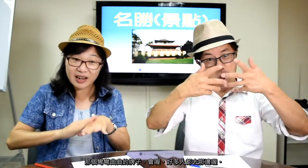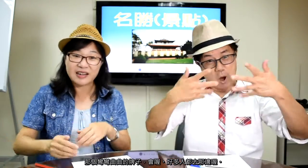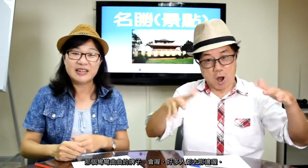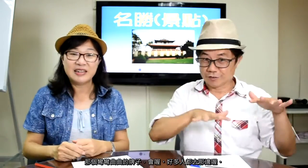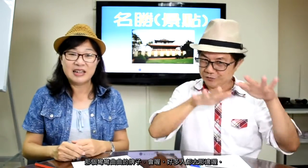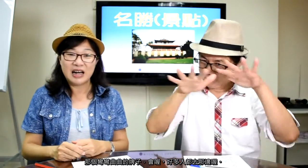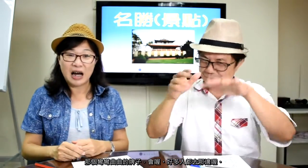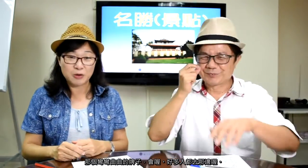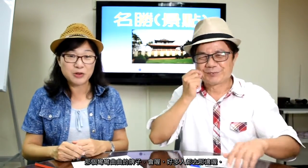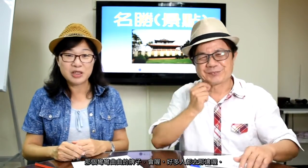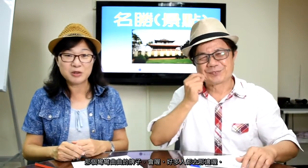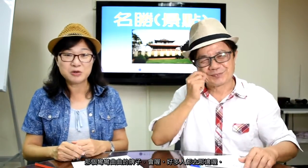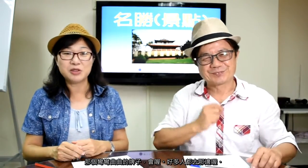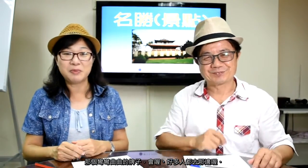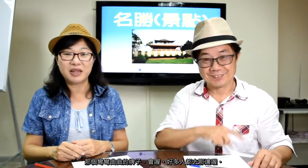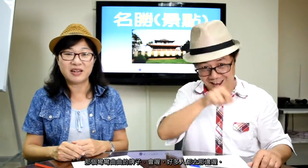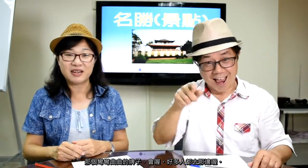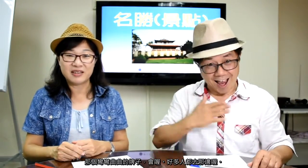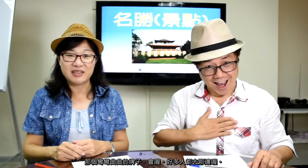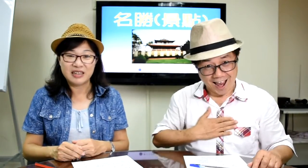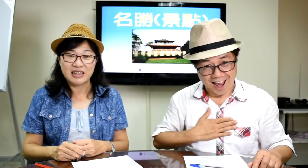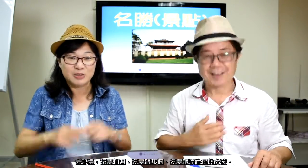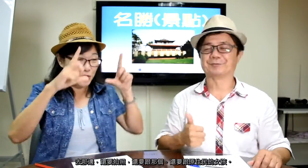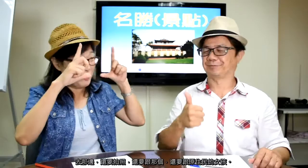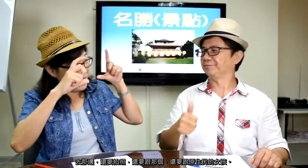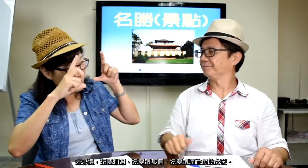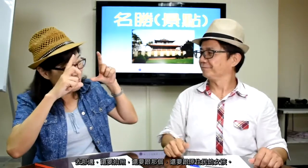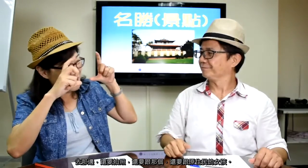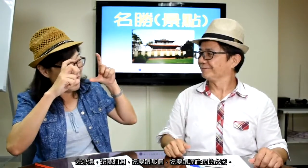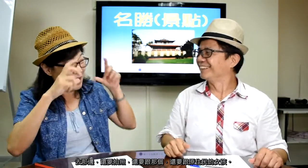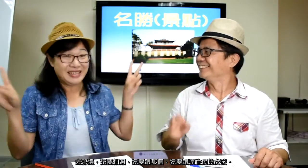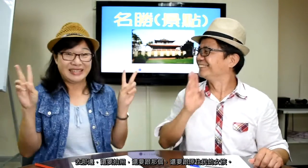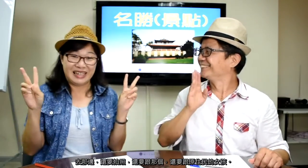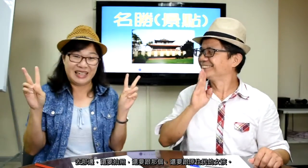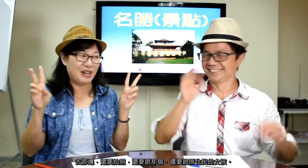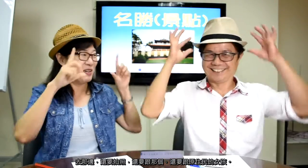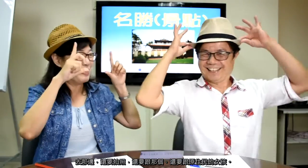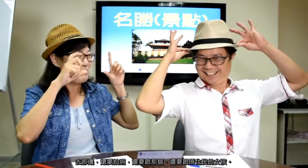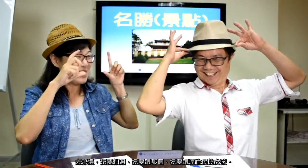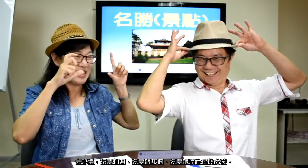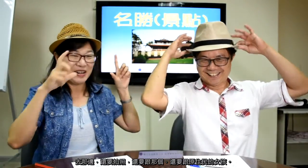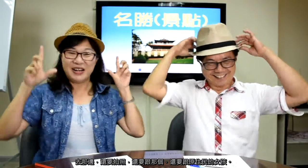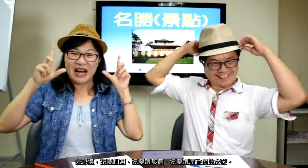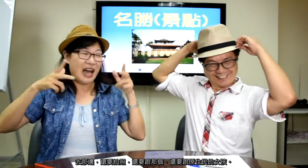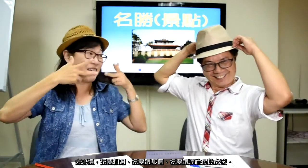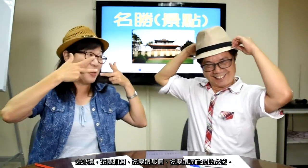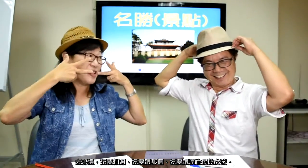哦，好多人都去那边哦，去那边这样，然后拍照，还要跟那个